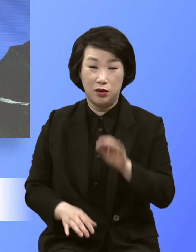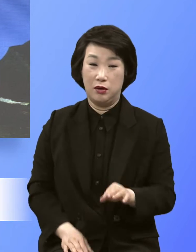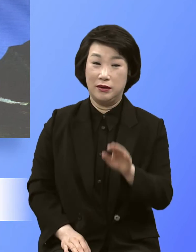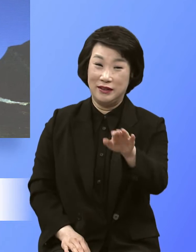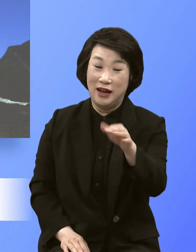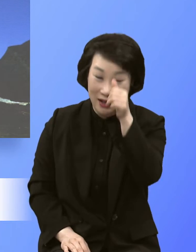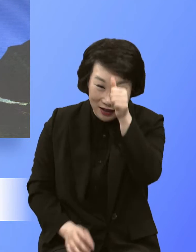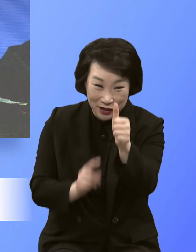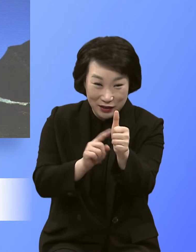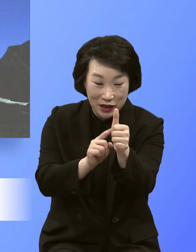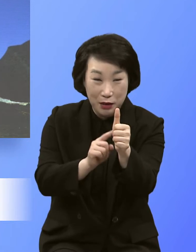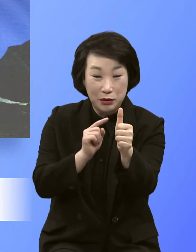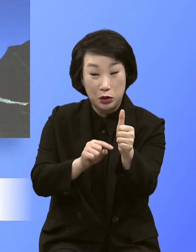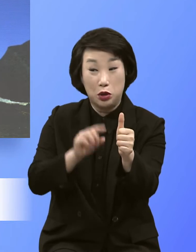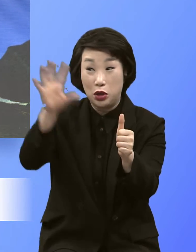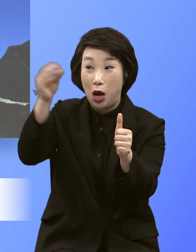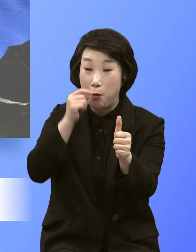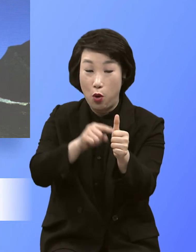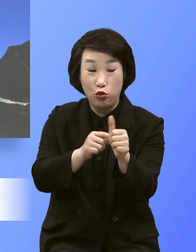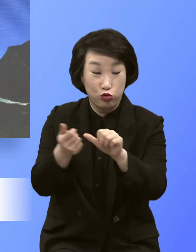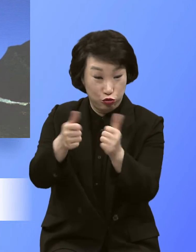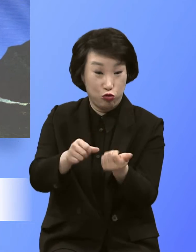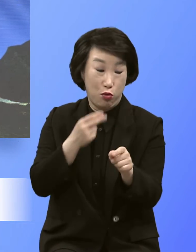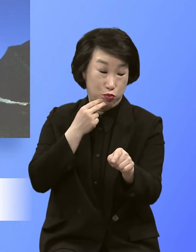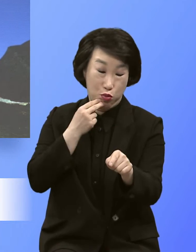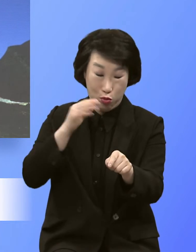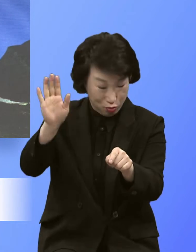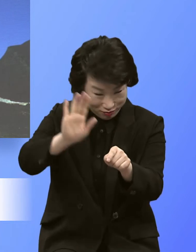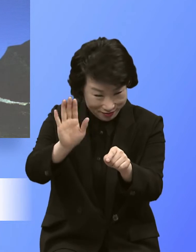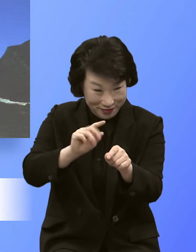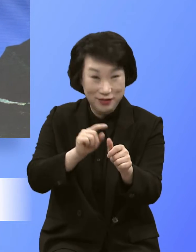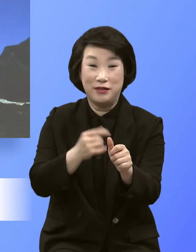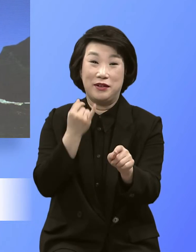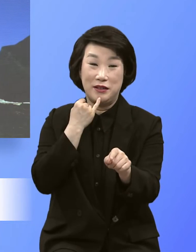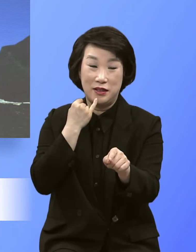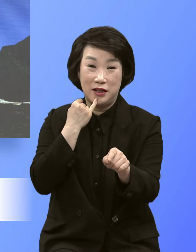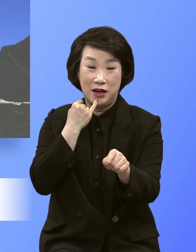너는 먹어도 절대 죽지 않는다.